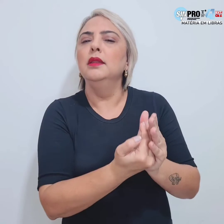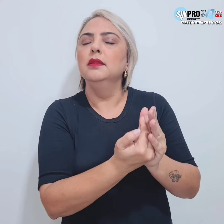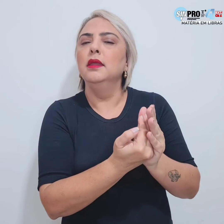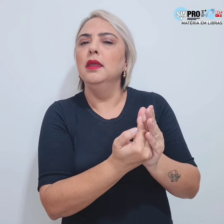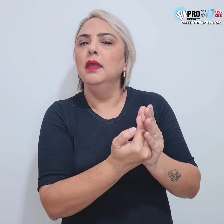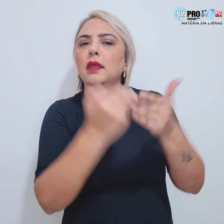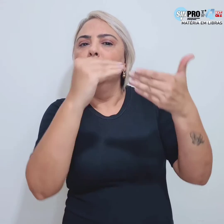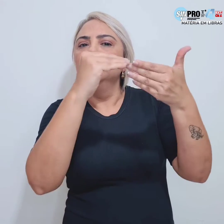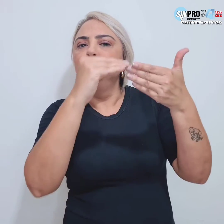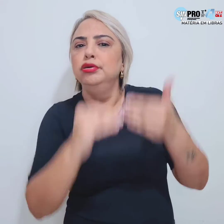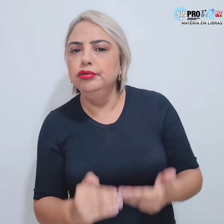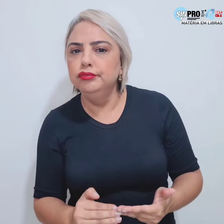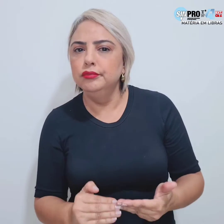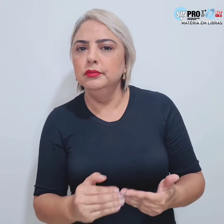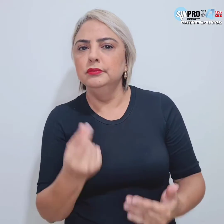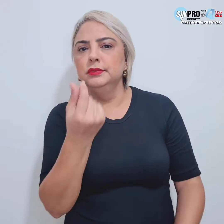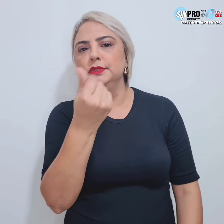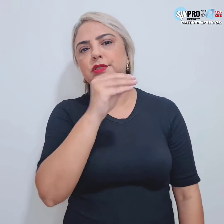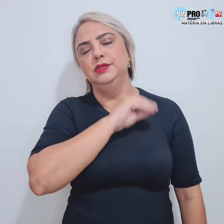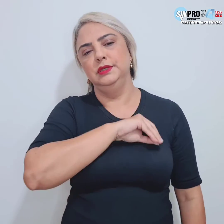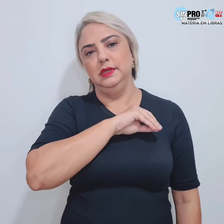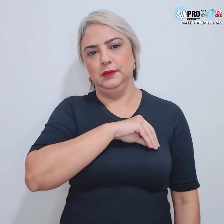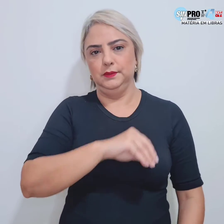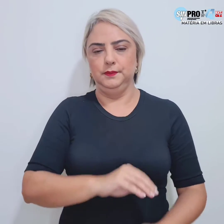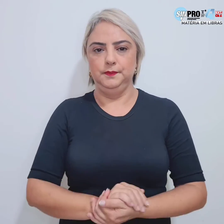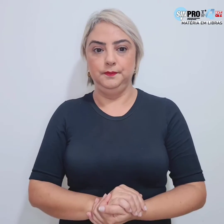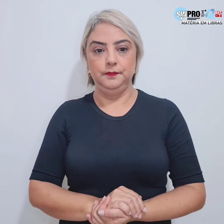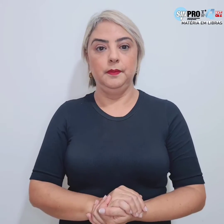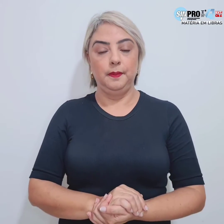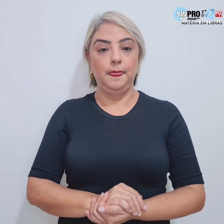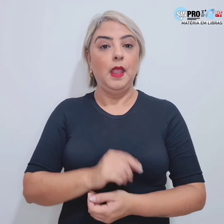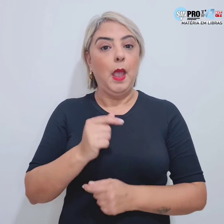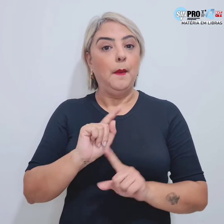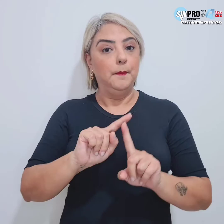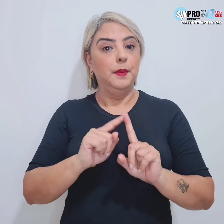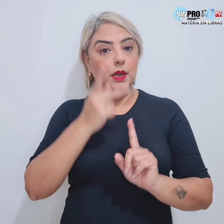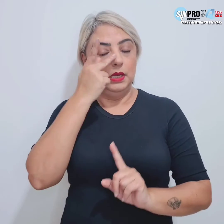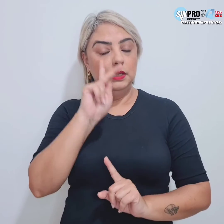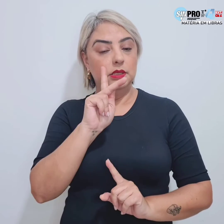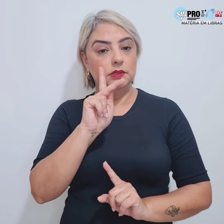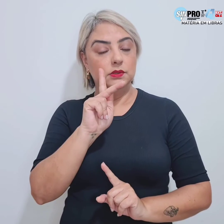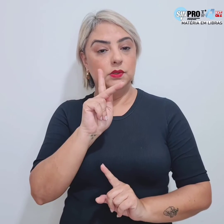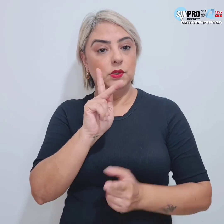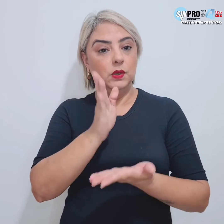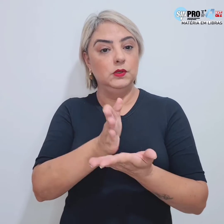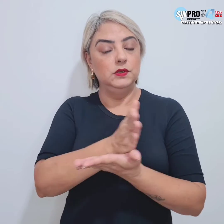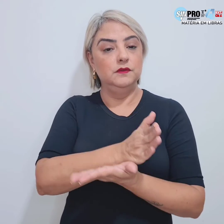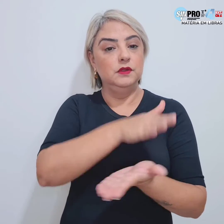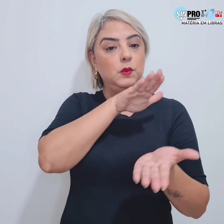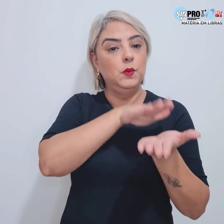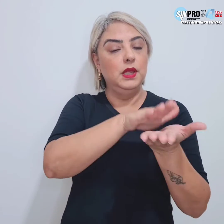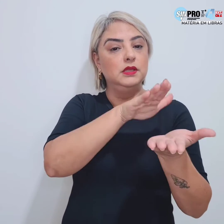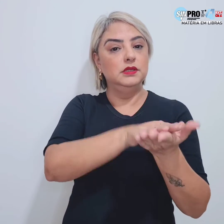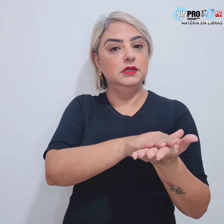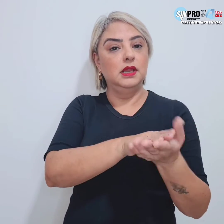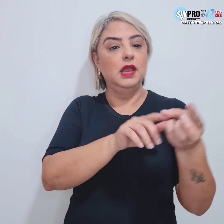desse poder aquisitivo. Para isso, dividimos o editorial em três